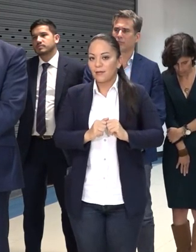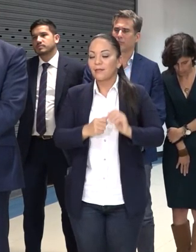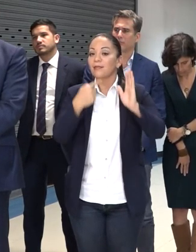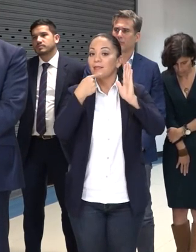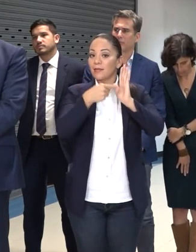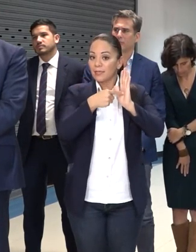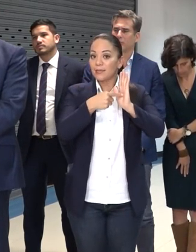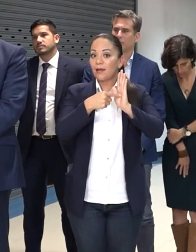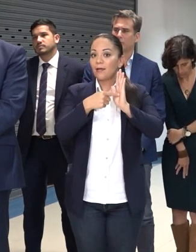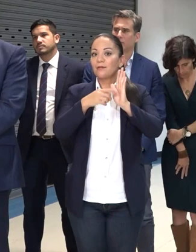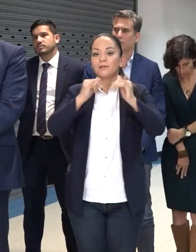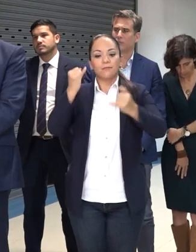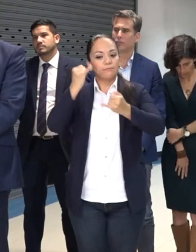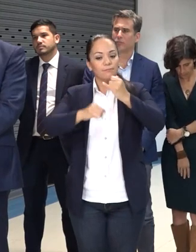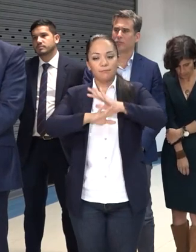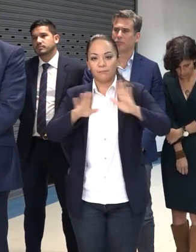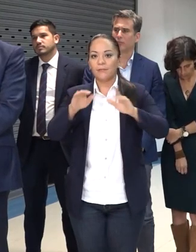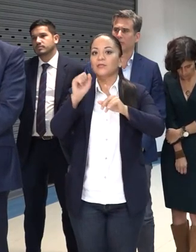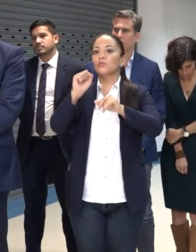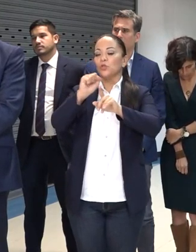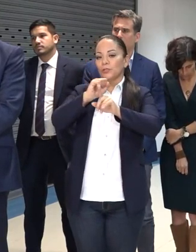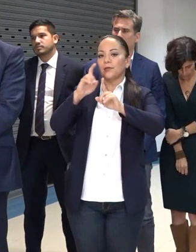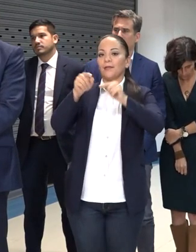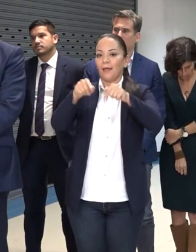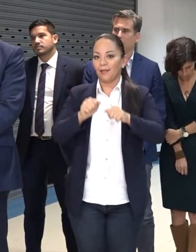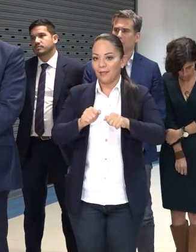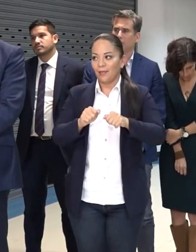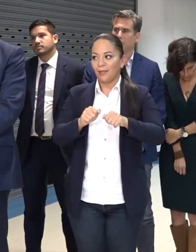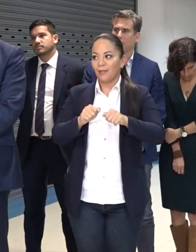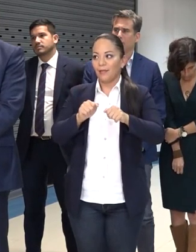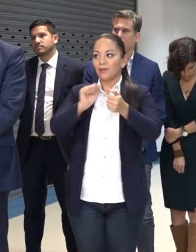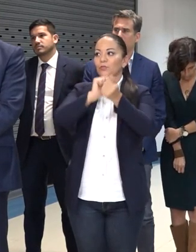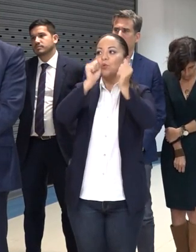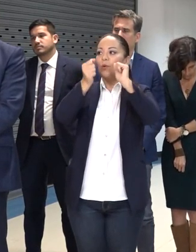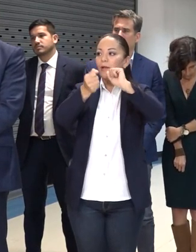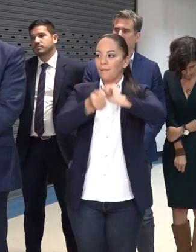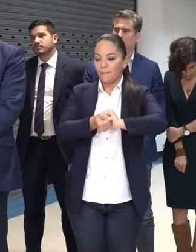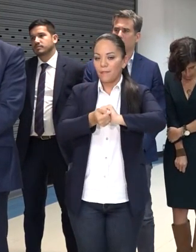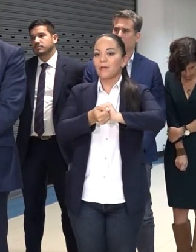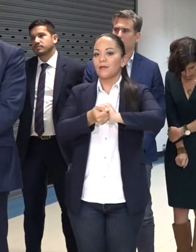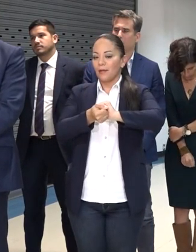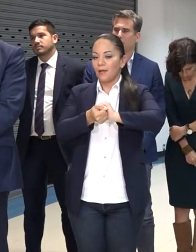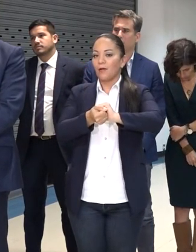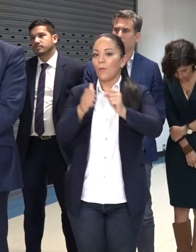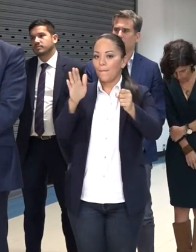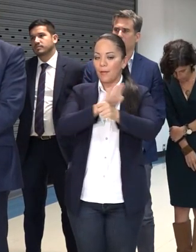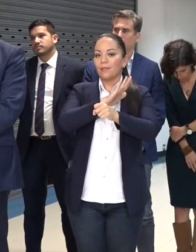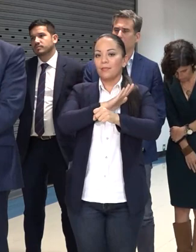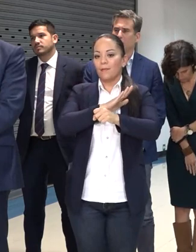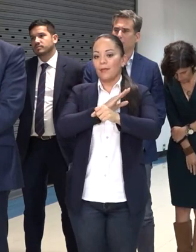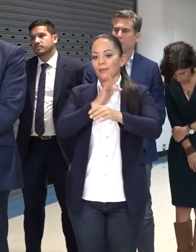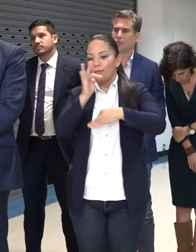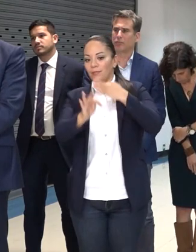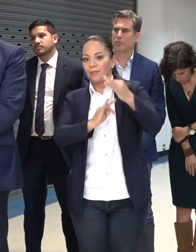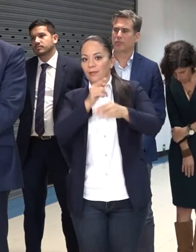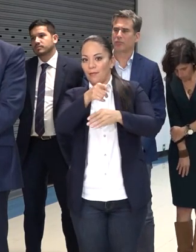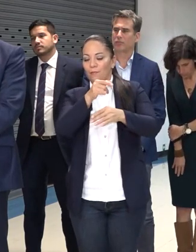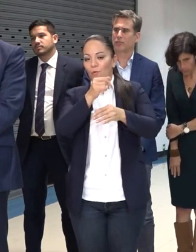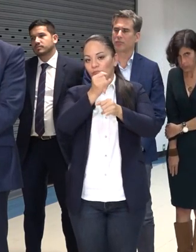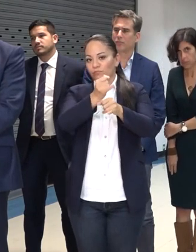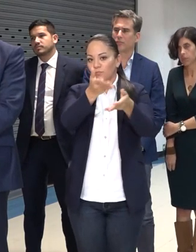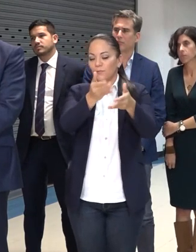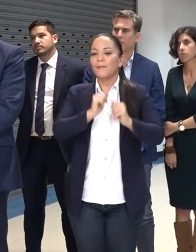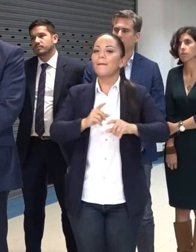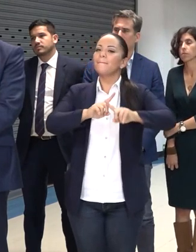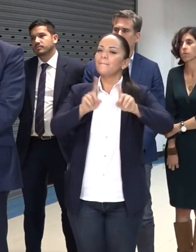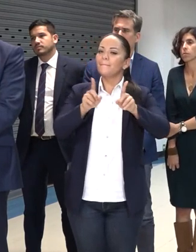la extinción de la sociedad jurídica y entonces cambiaría completamente la naturaleza de la institución como tal. Y en esa